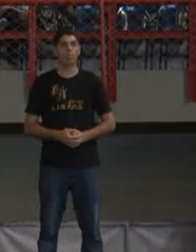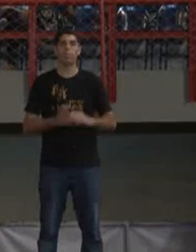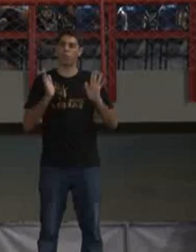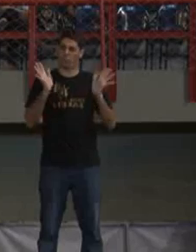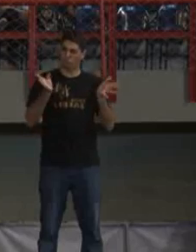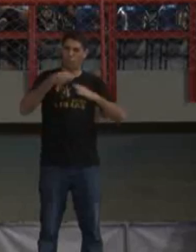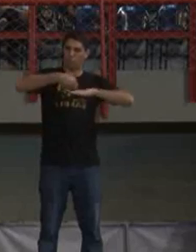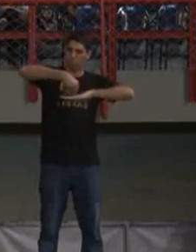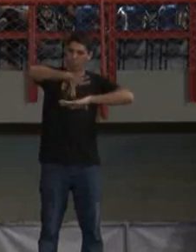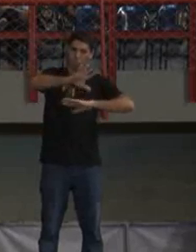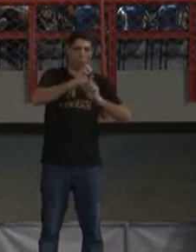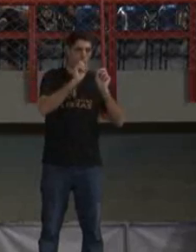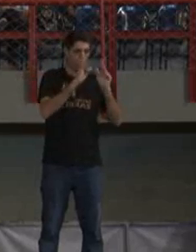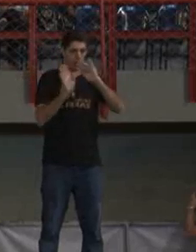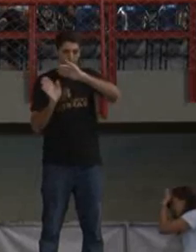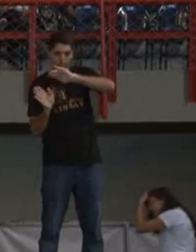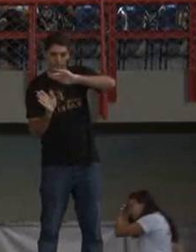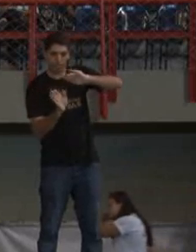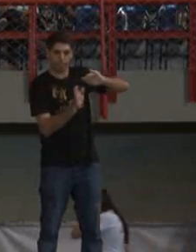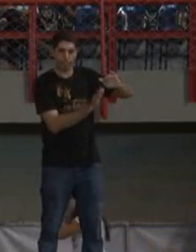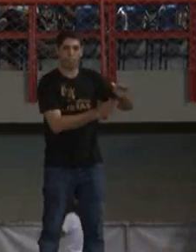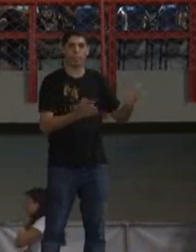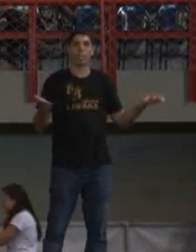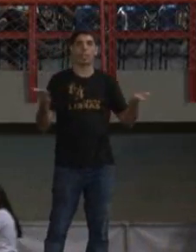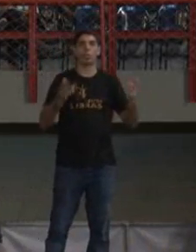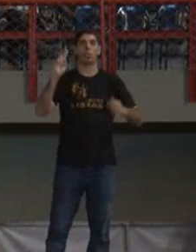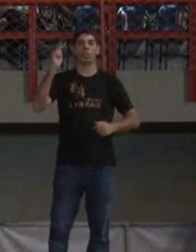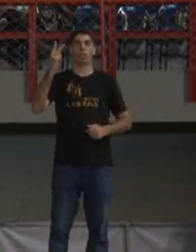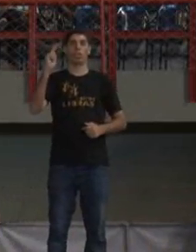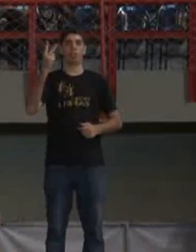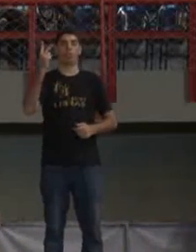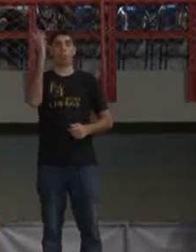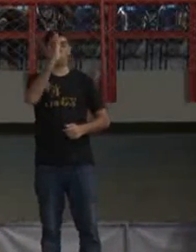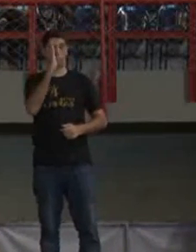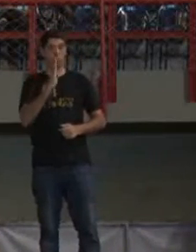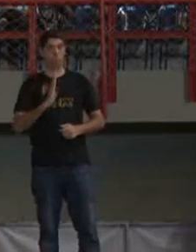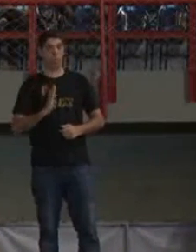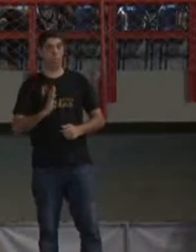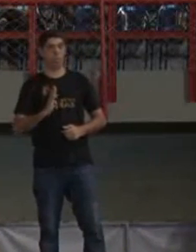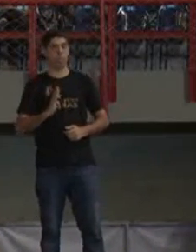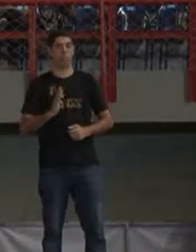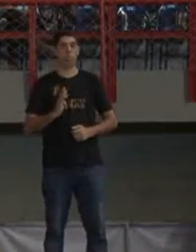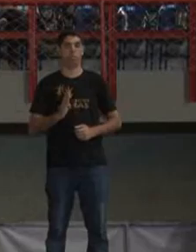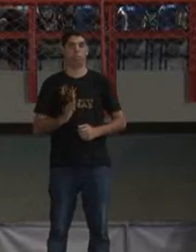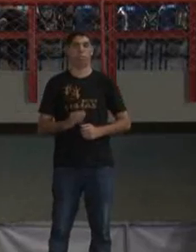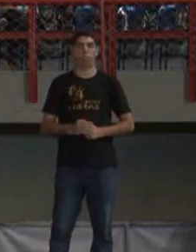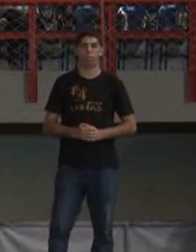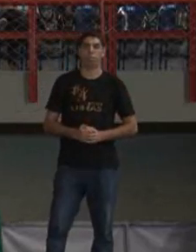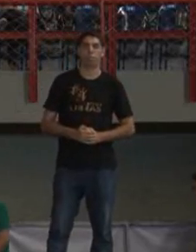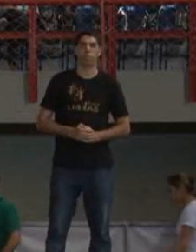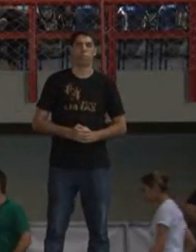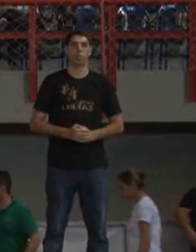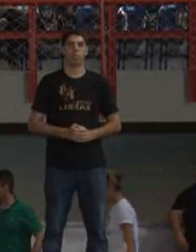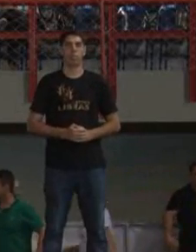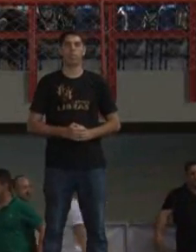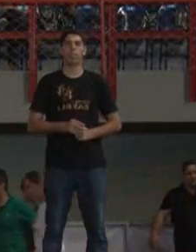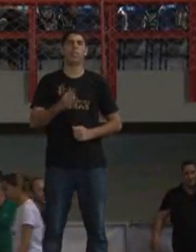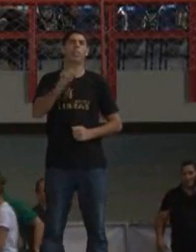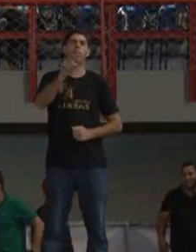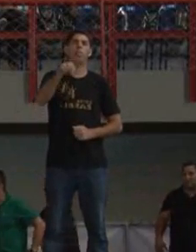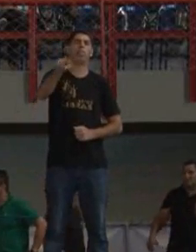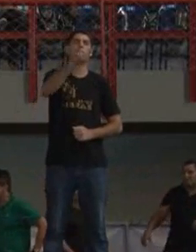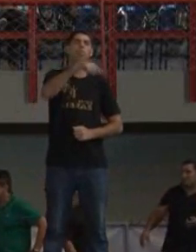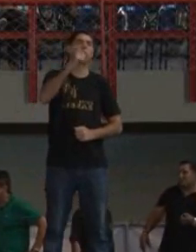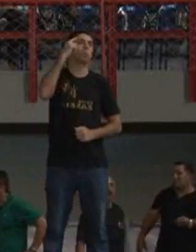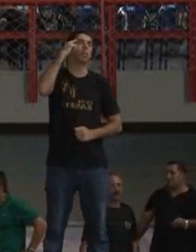dado, tranquilo. Vamos falar um pouquinho sobre história, especificamente história do Brasil. Qual é o tema que eu quero